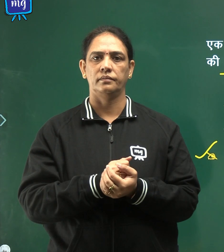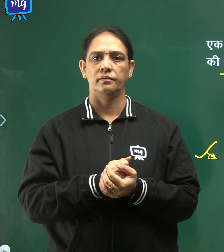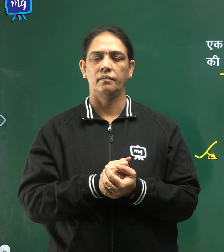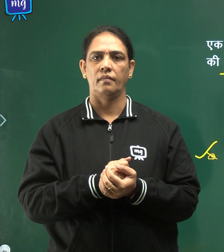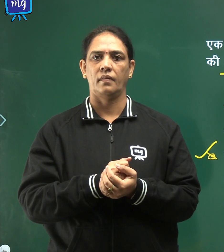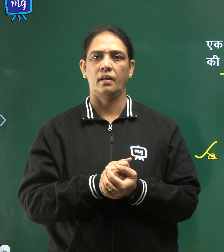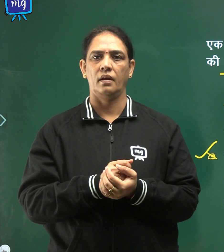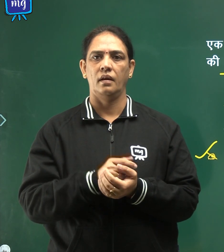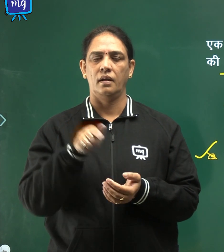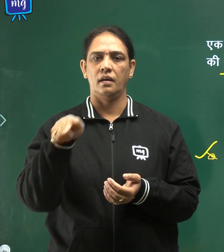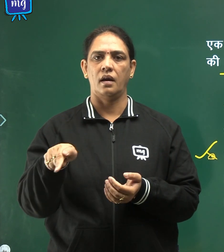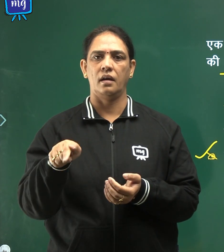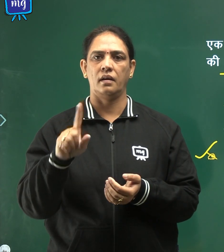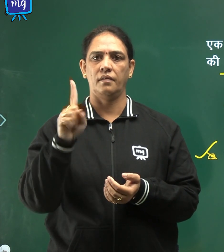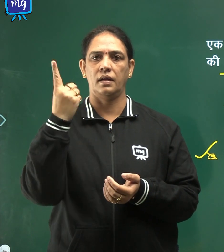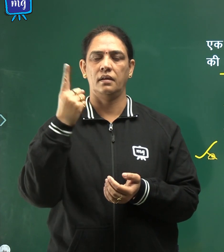यहाँ केवल